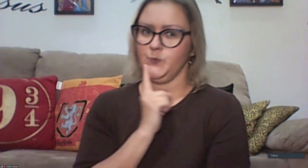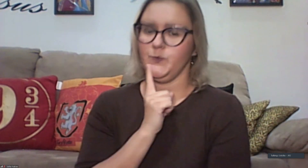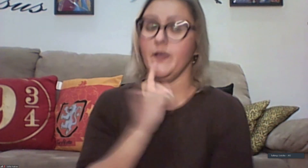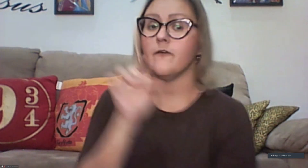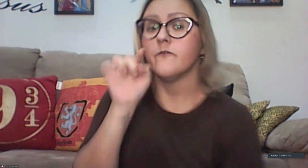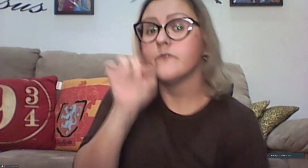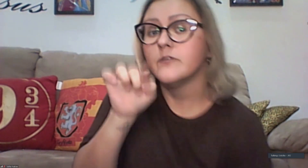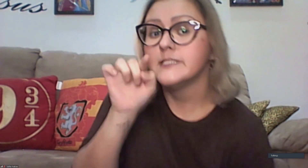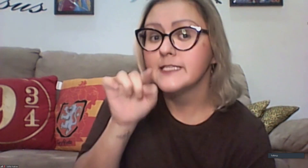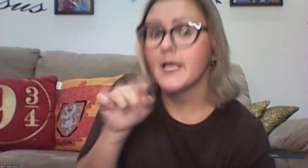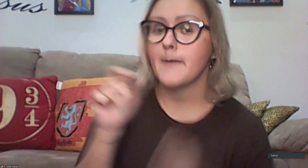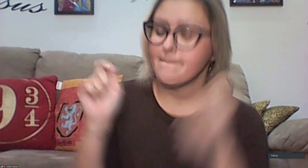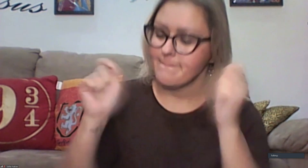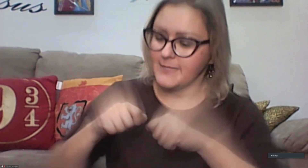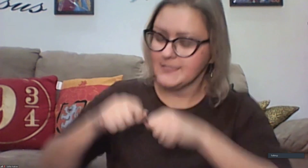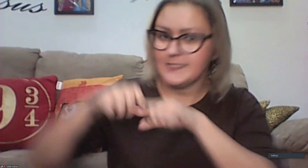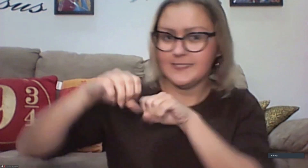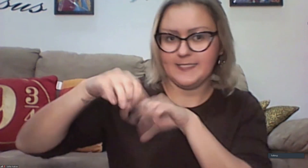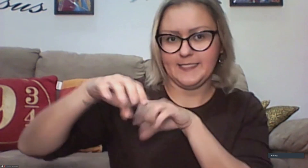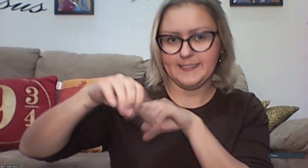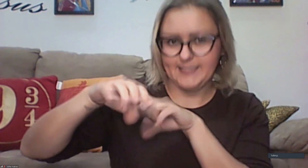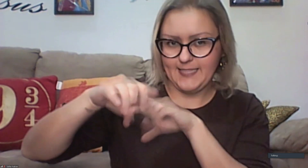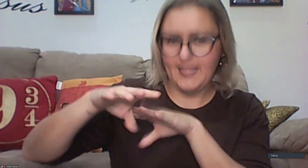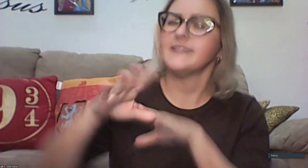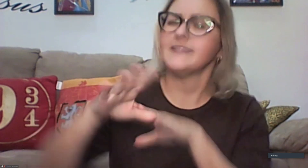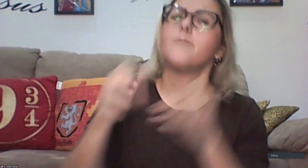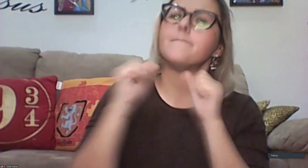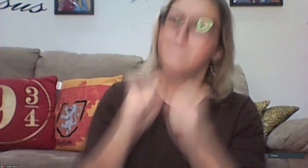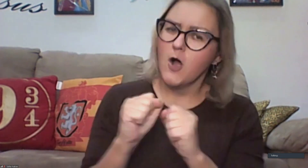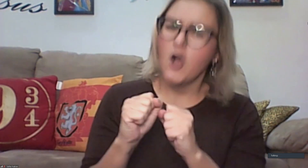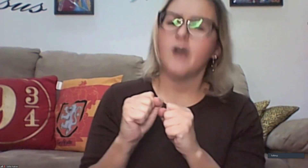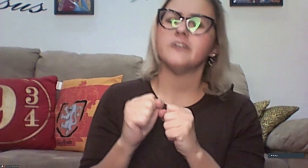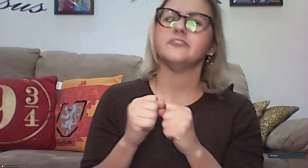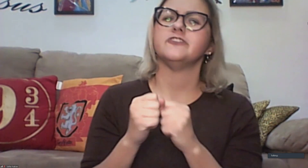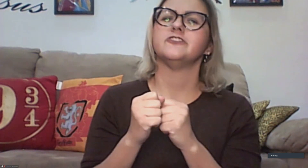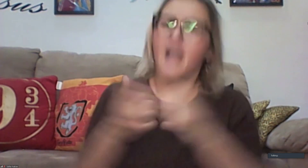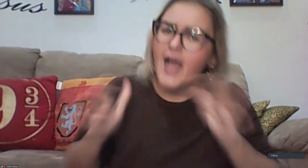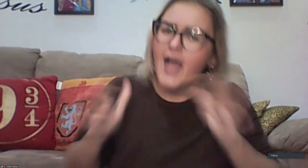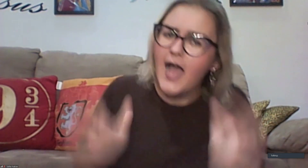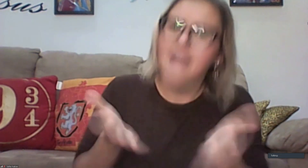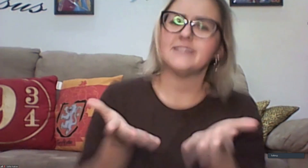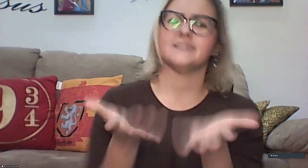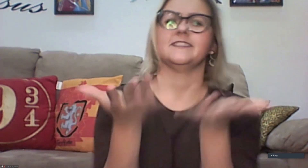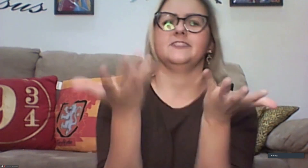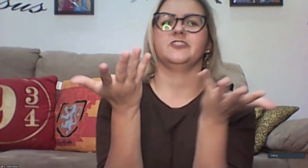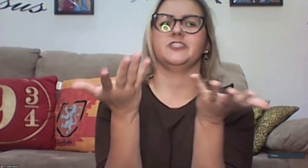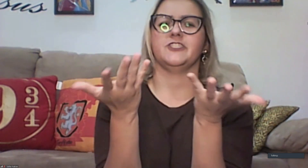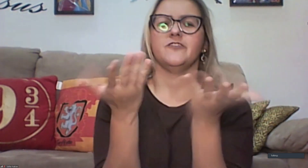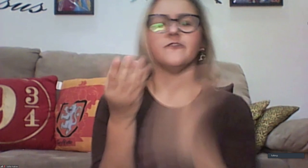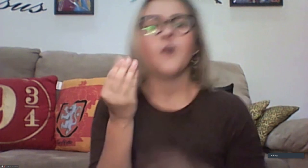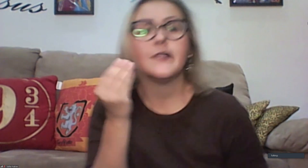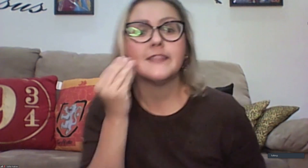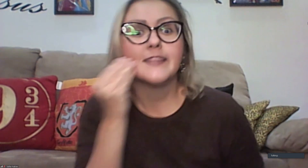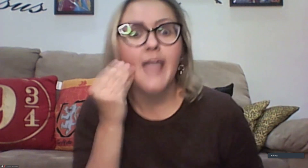ensiná-lo. Você, professor, pode incentivá-lo. E tentar, né? Tentar